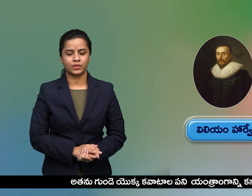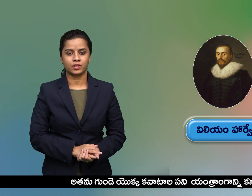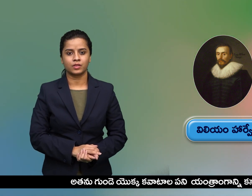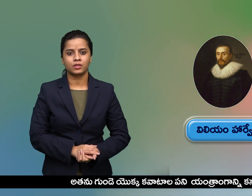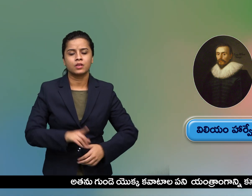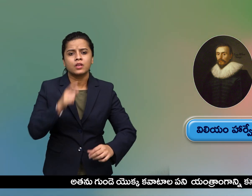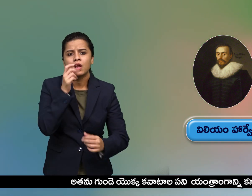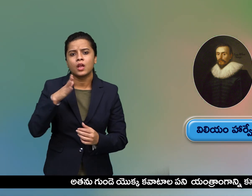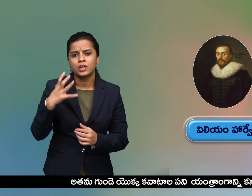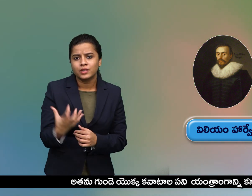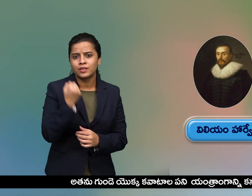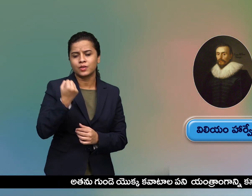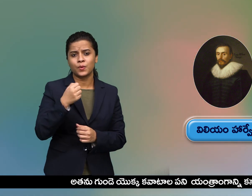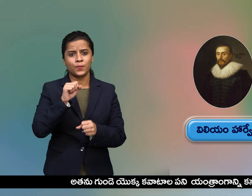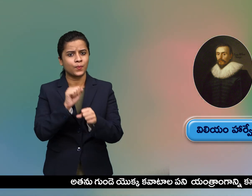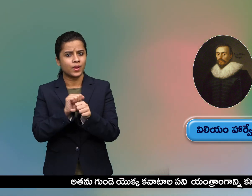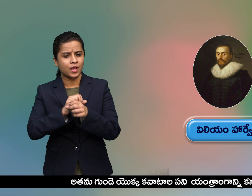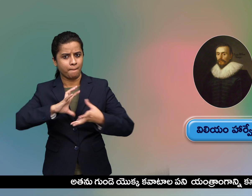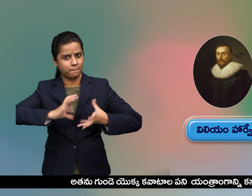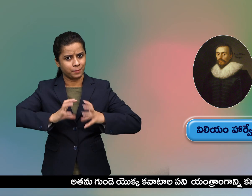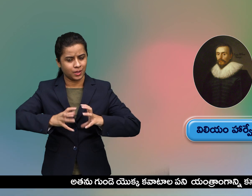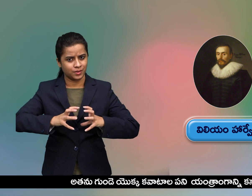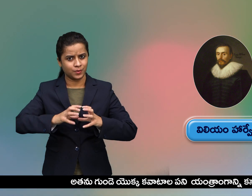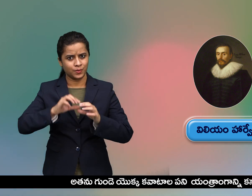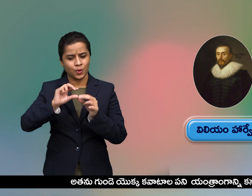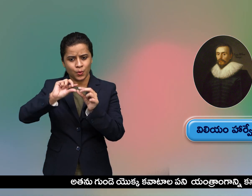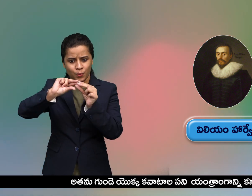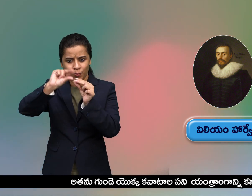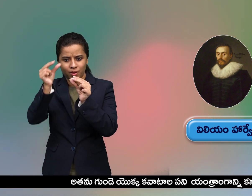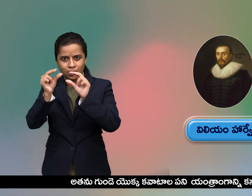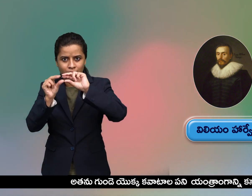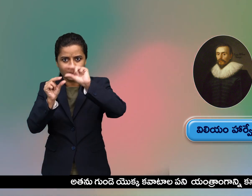అతను గుండె యొక్క కవాటాల పని యంత్రాంగాన్ని కనుగొన్నాడు.